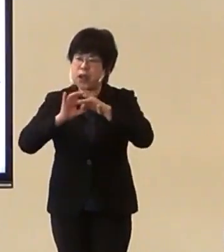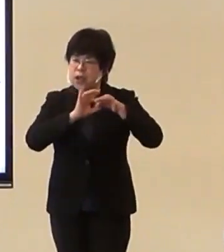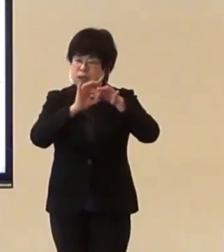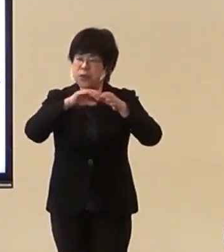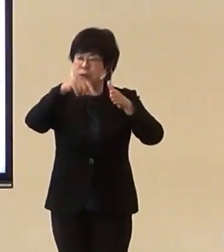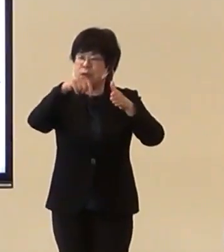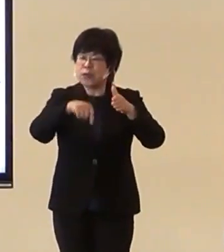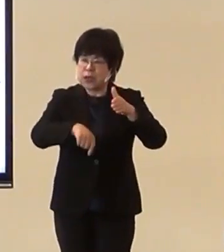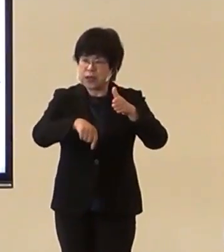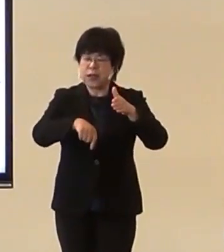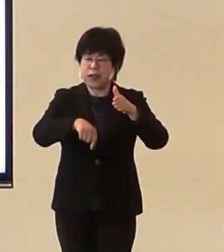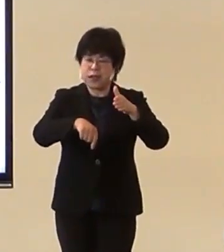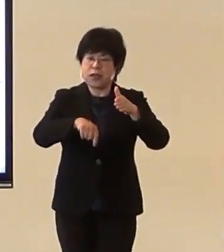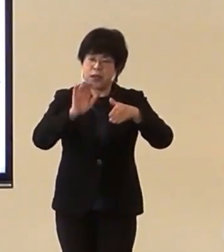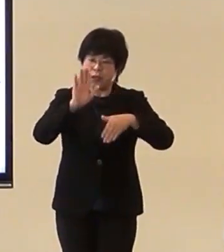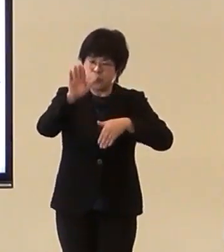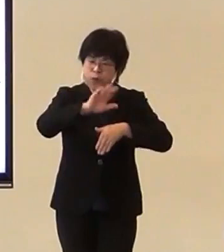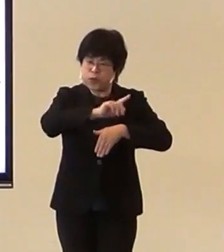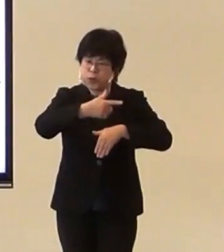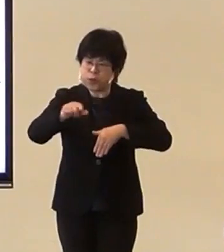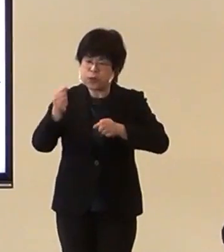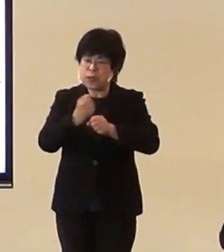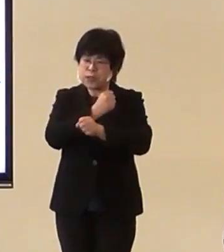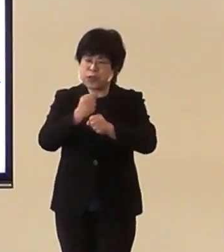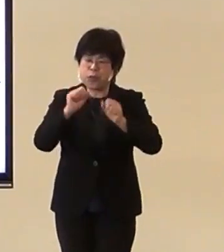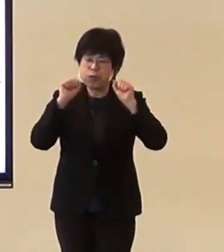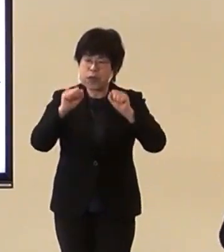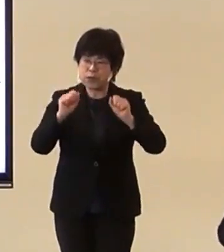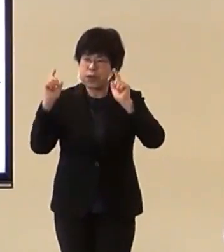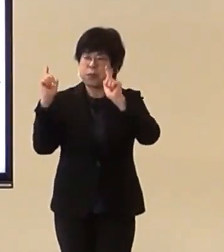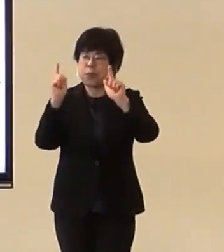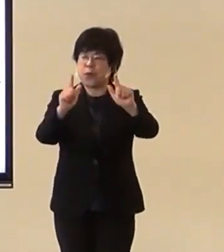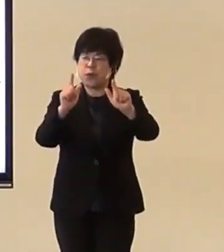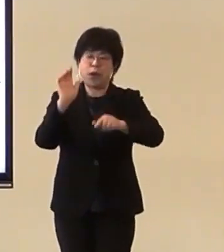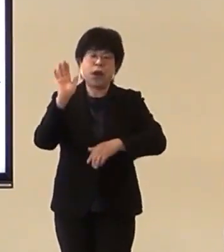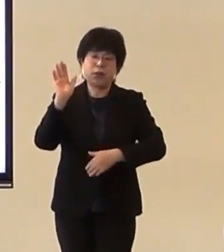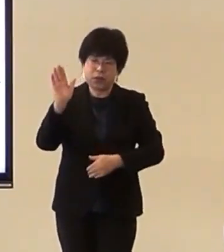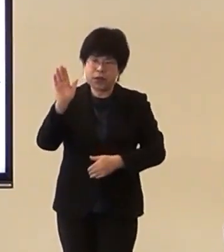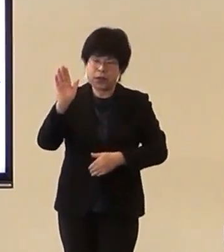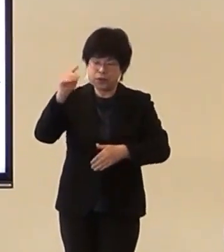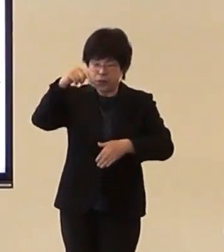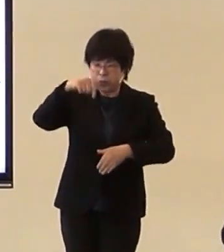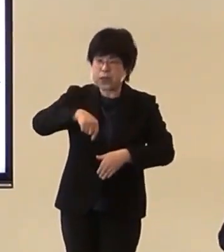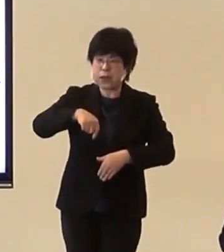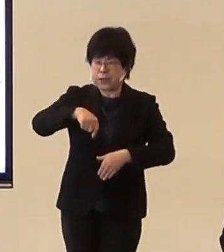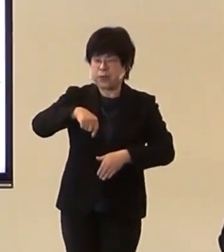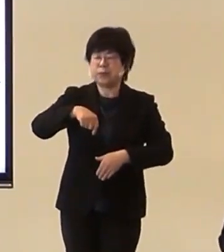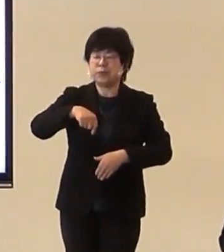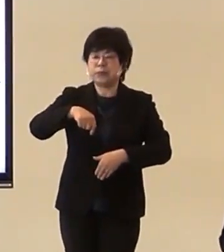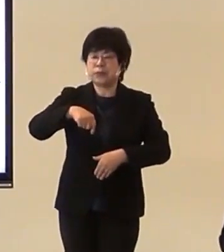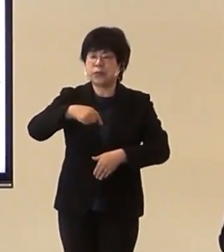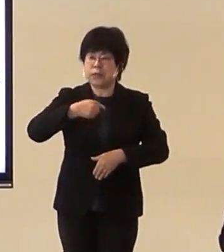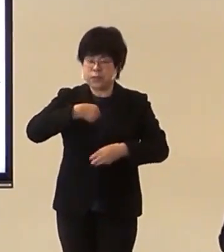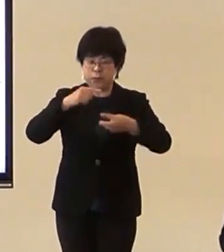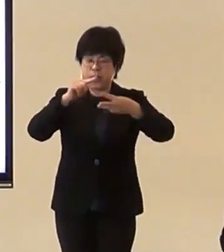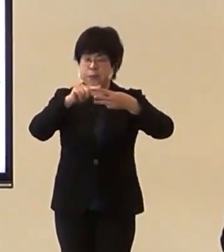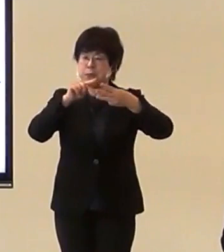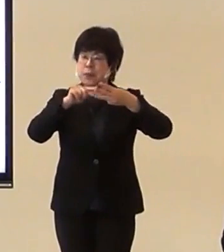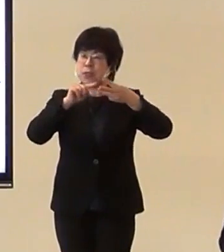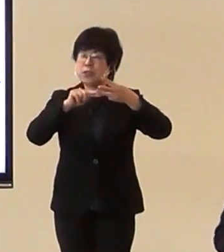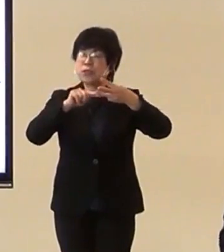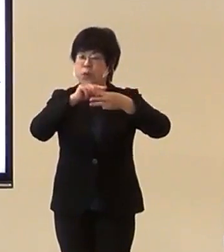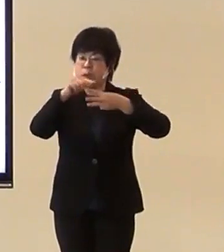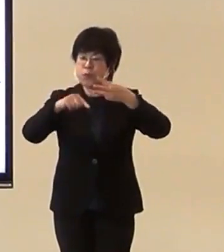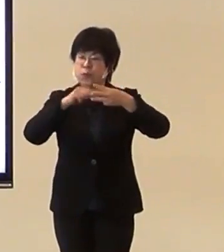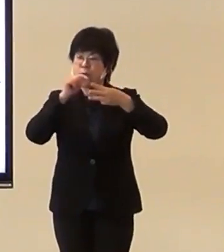さまざまな事業者これからやっていくという発表がございました。その中で今、私も申し上げましたけれども3つのことをシミックさん